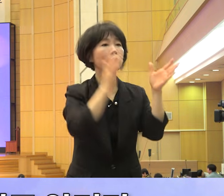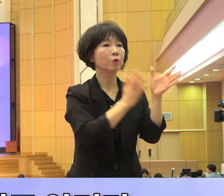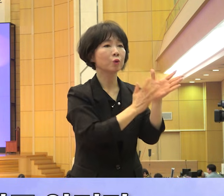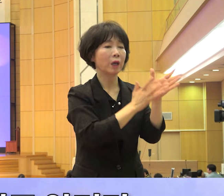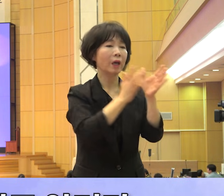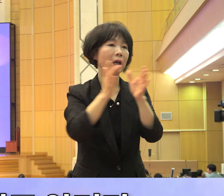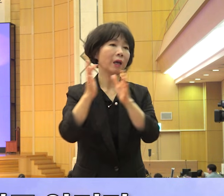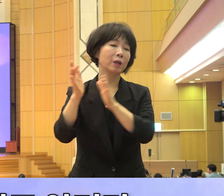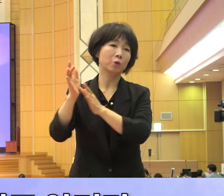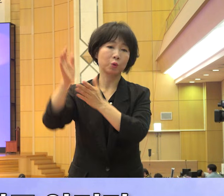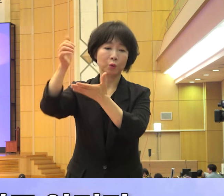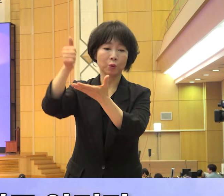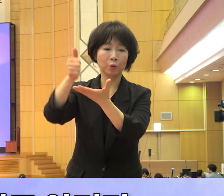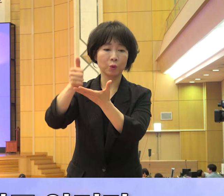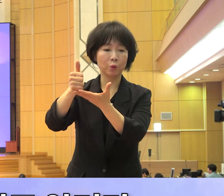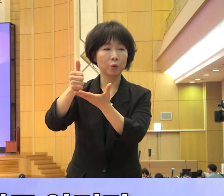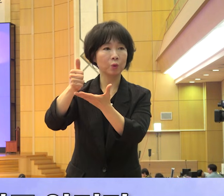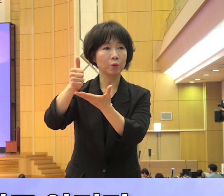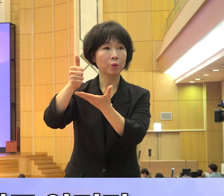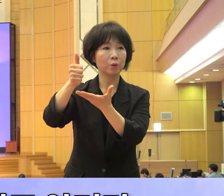지신 주 예수